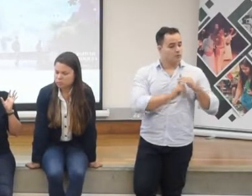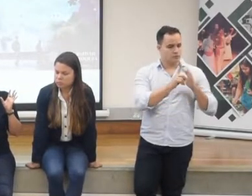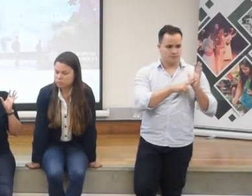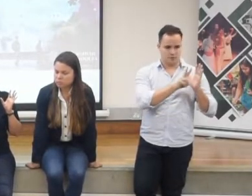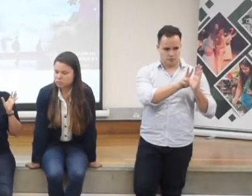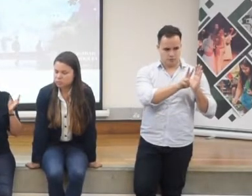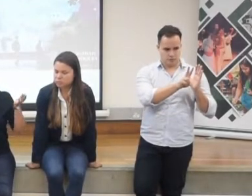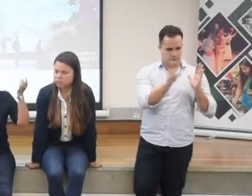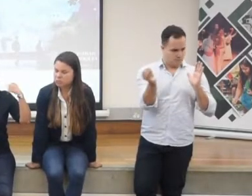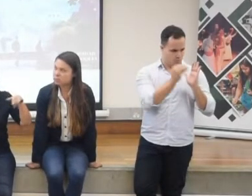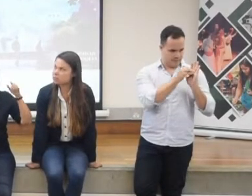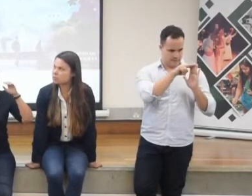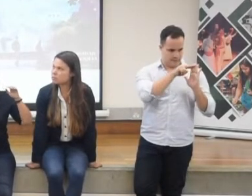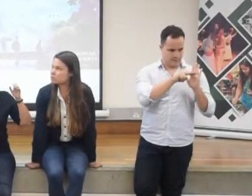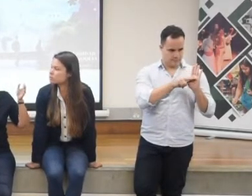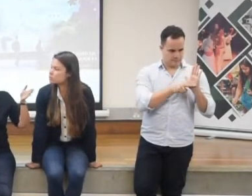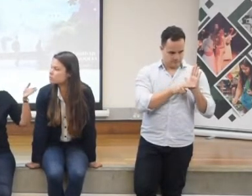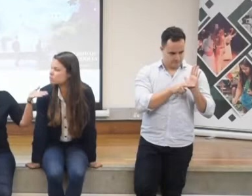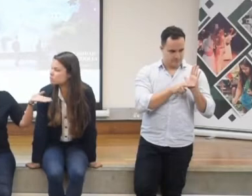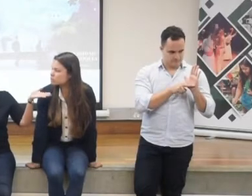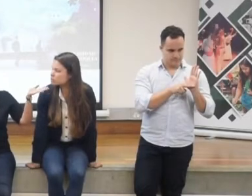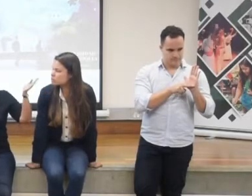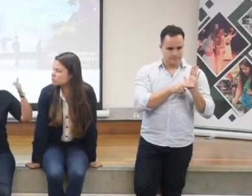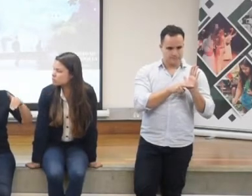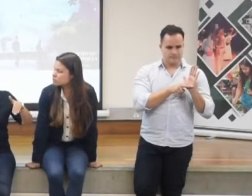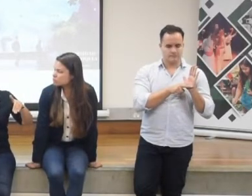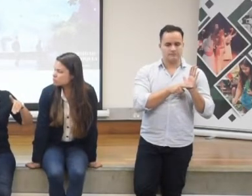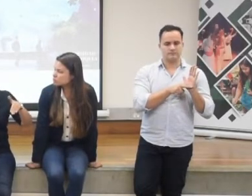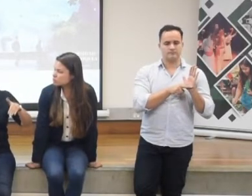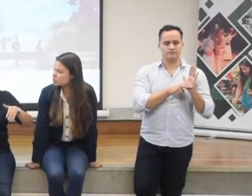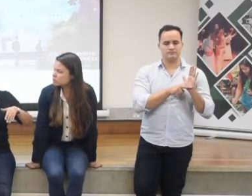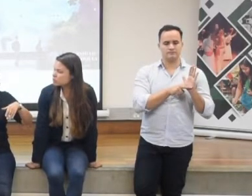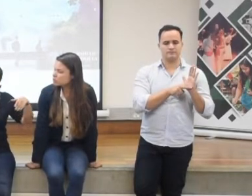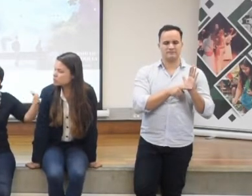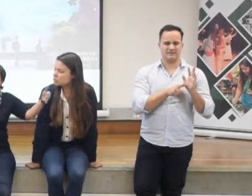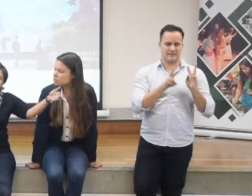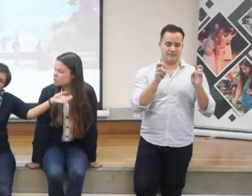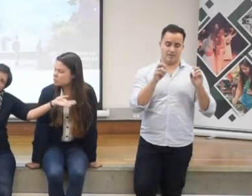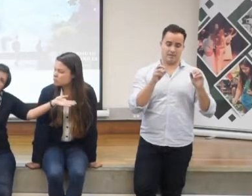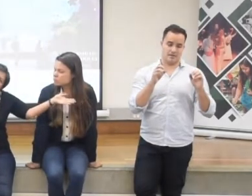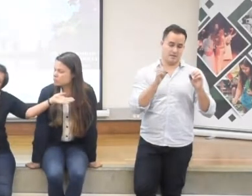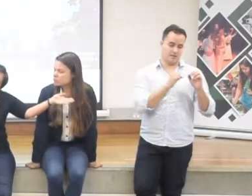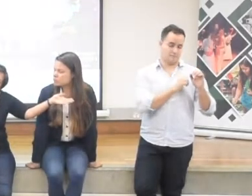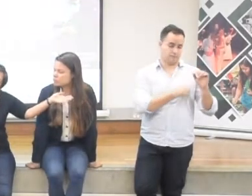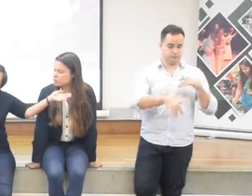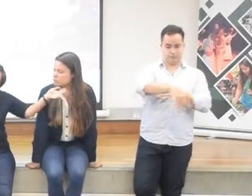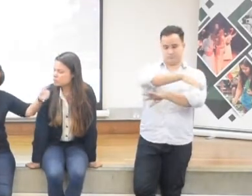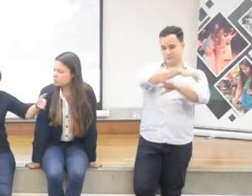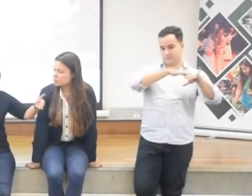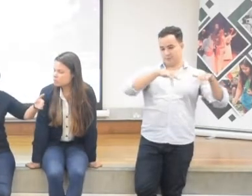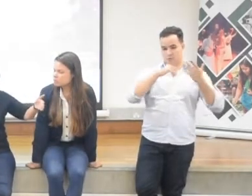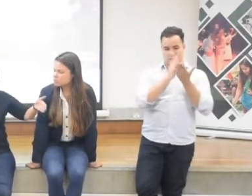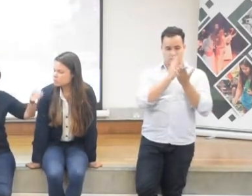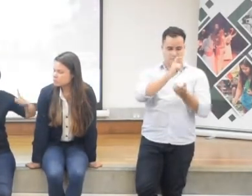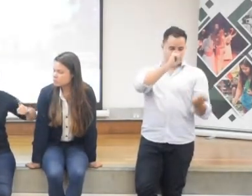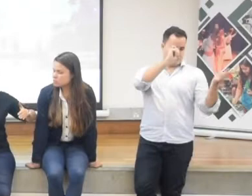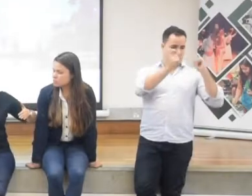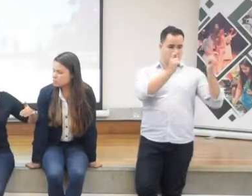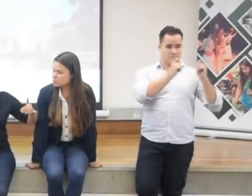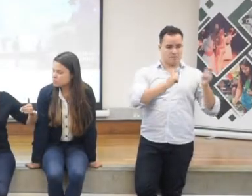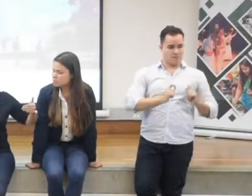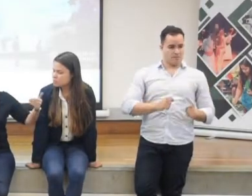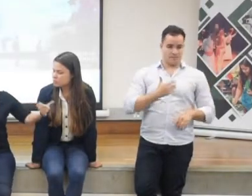¿sí? Cuando ingresa vuelve revolución educativa, se salta 3 periodos